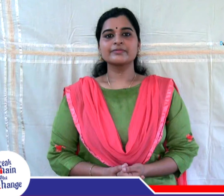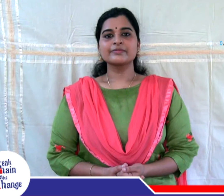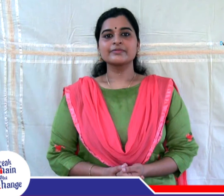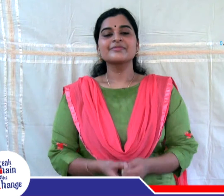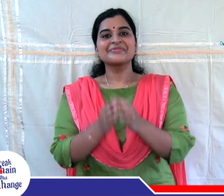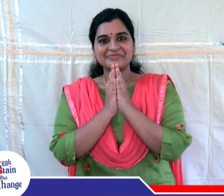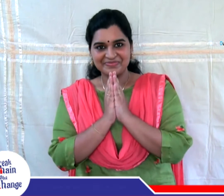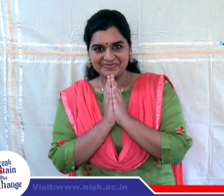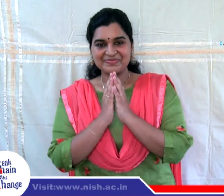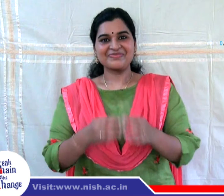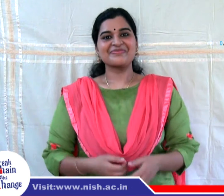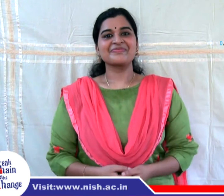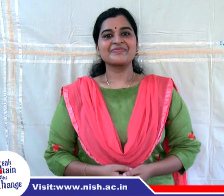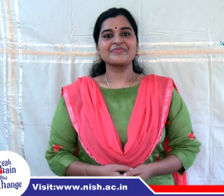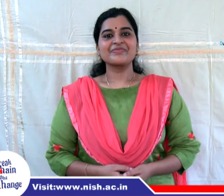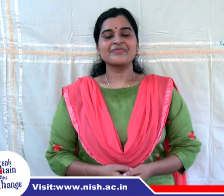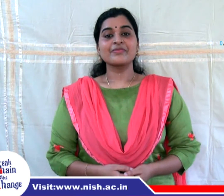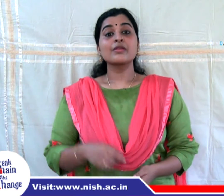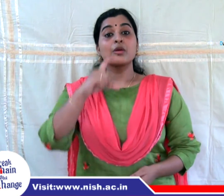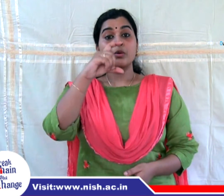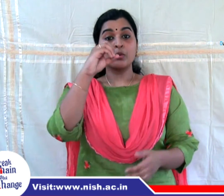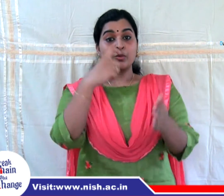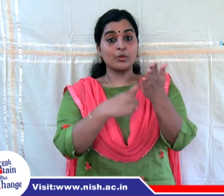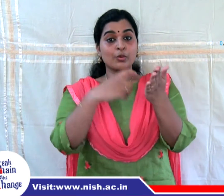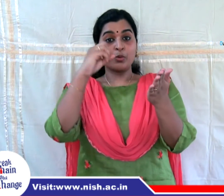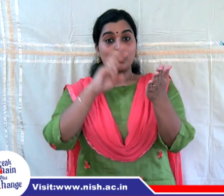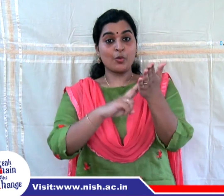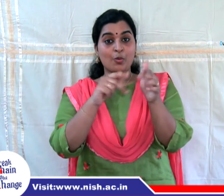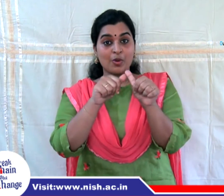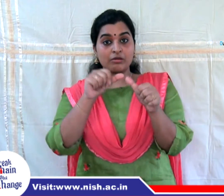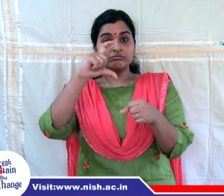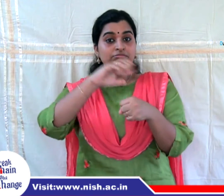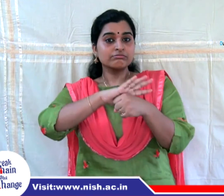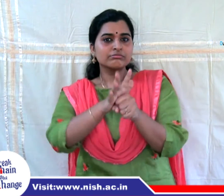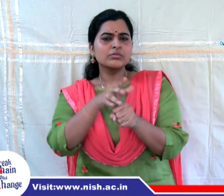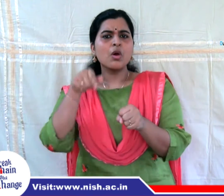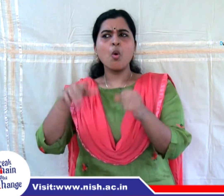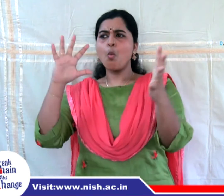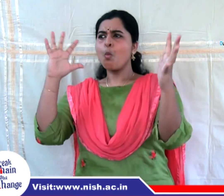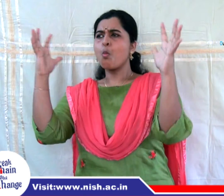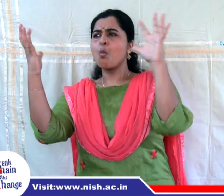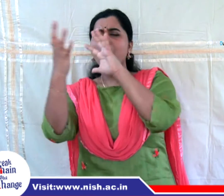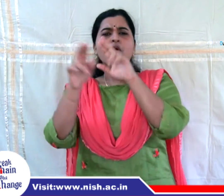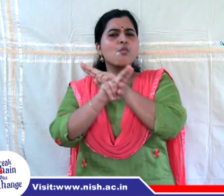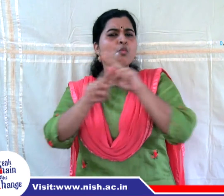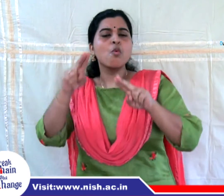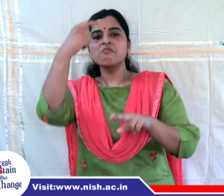നമസ്കാരം. നോവൽ കൊറോണ വൈറസ് എന്ന മഹാമാരി ലോകത്താകമാനം നിശ്ചലമായ ഒരവസ്ഥ സൃഷ്ടിച്ചിരിക്കുന്നു.